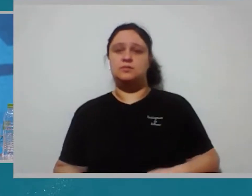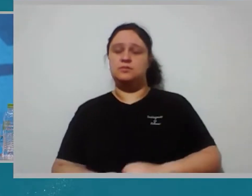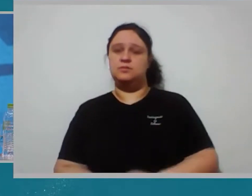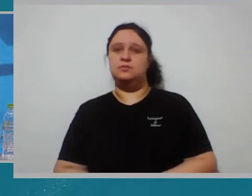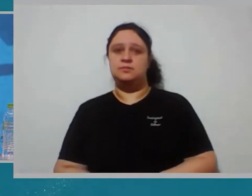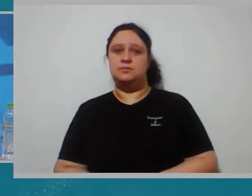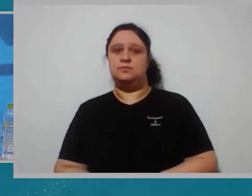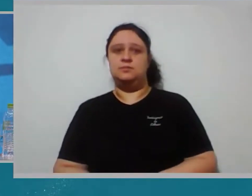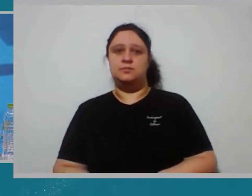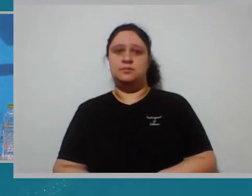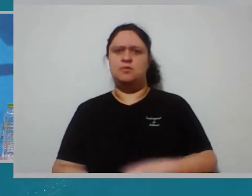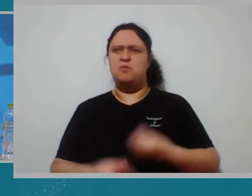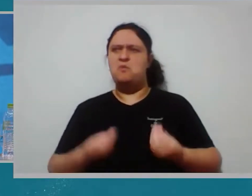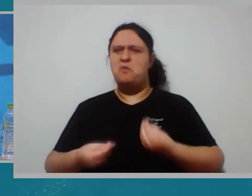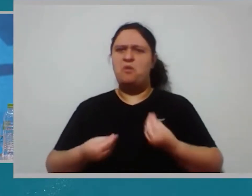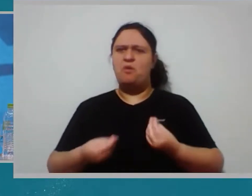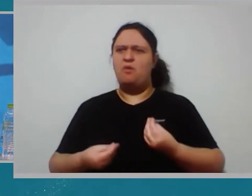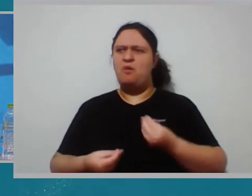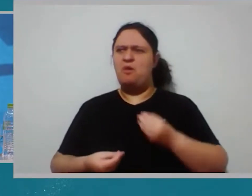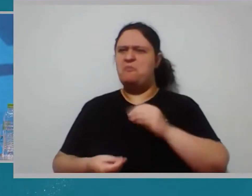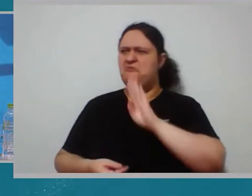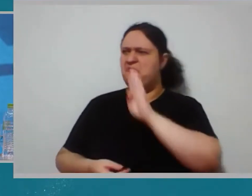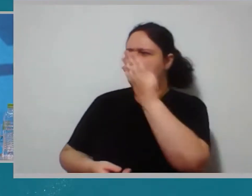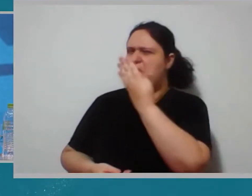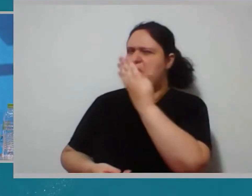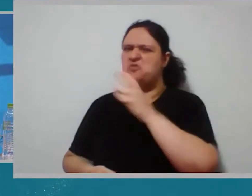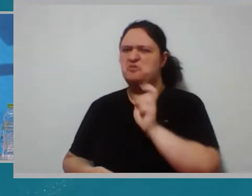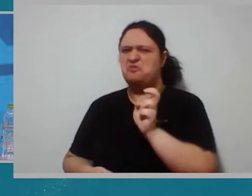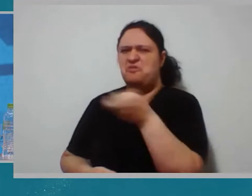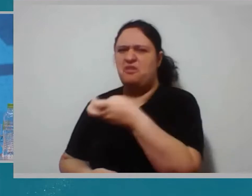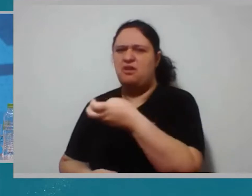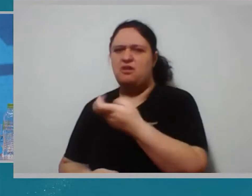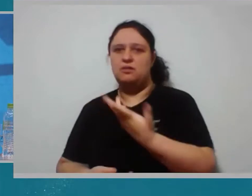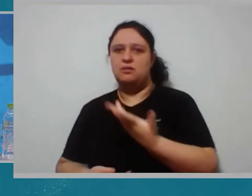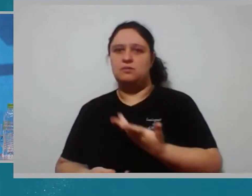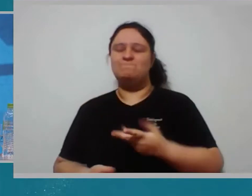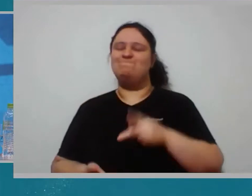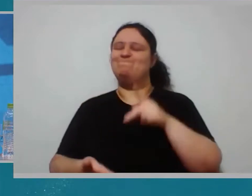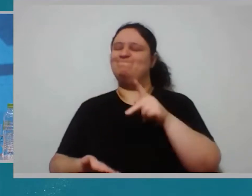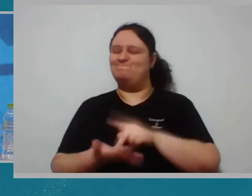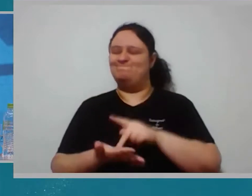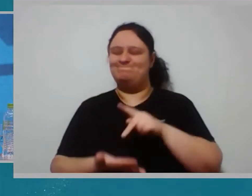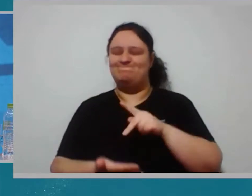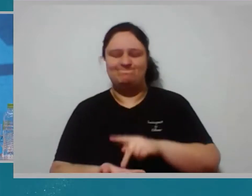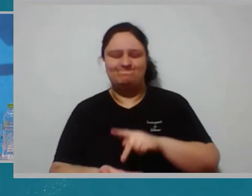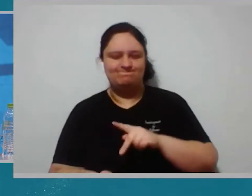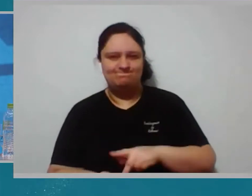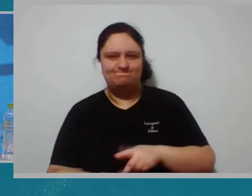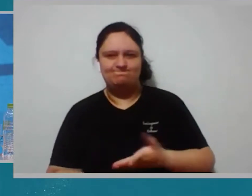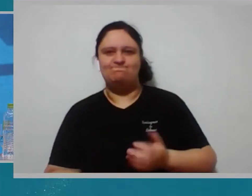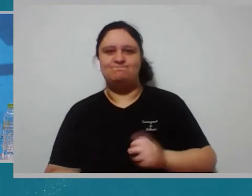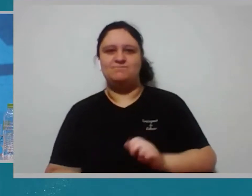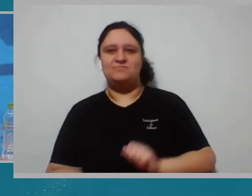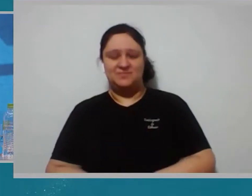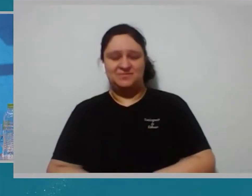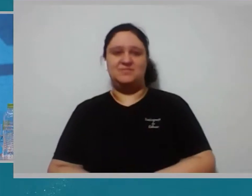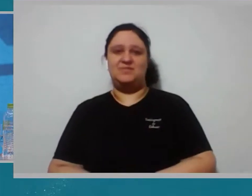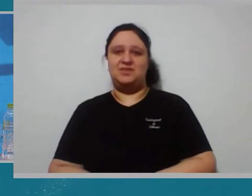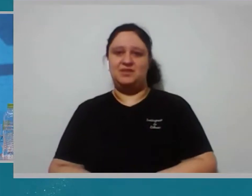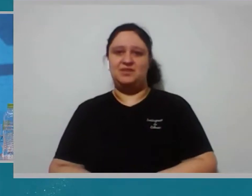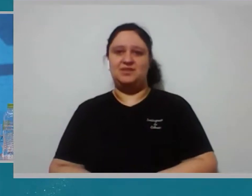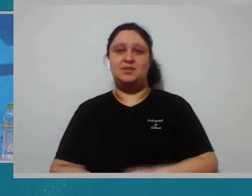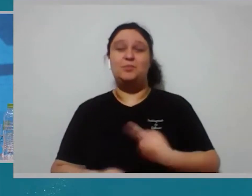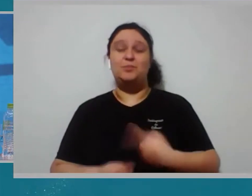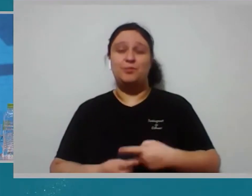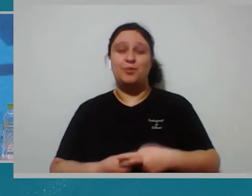é que pode ser raça de víboras? Irmãos, é verdade, irmãos. Dentro de nós tem